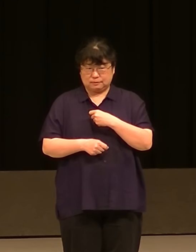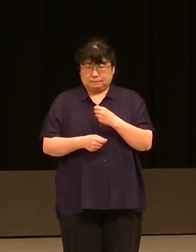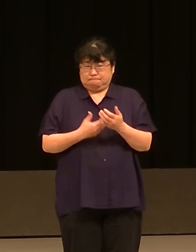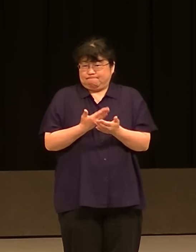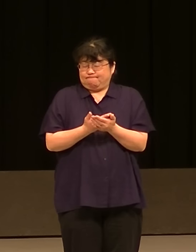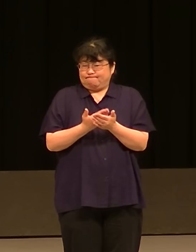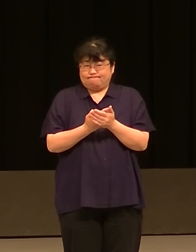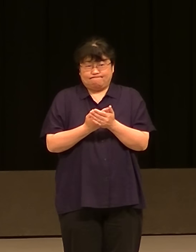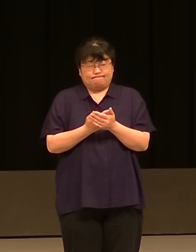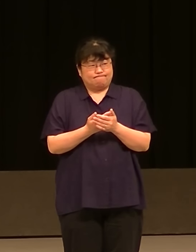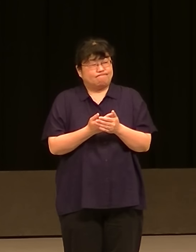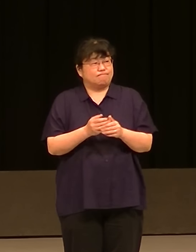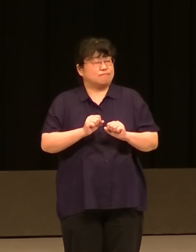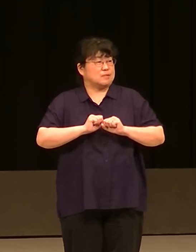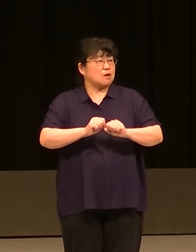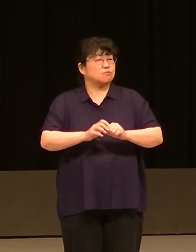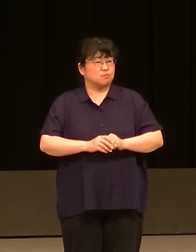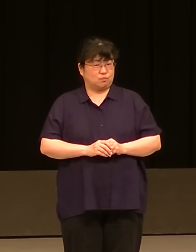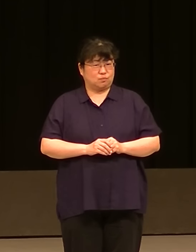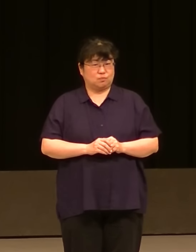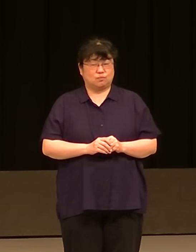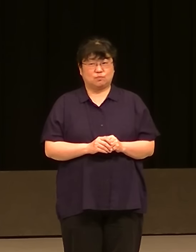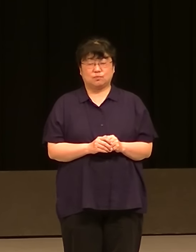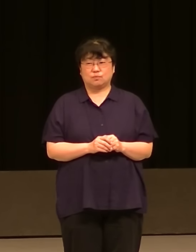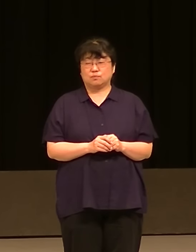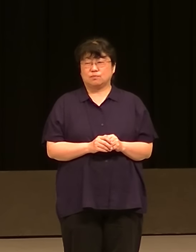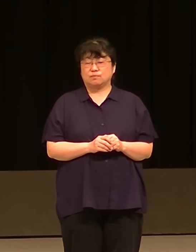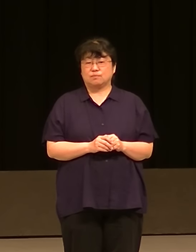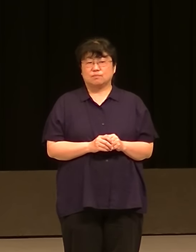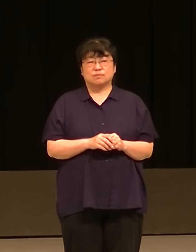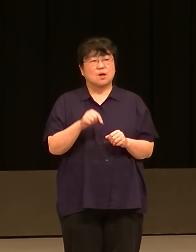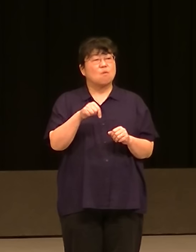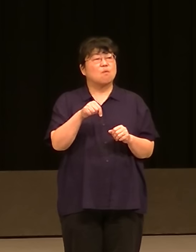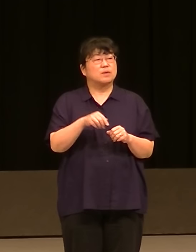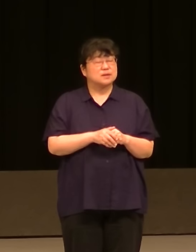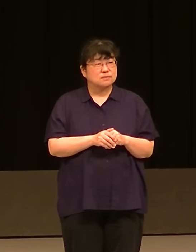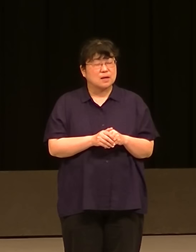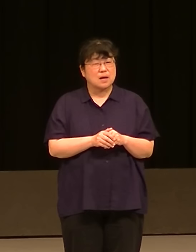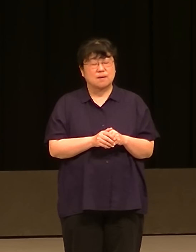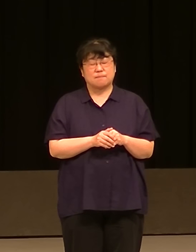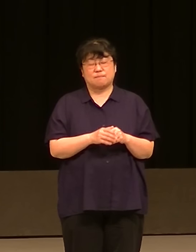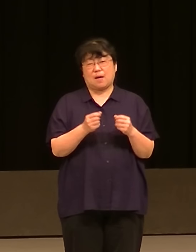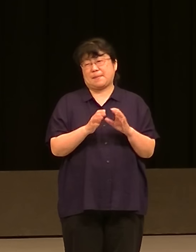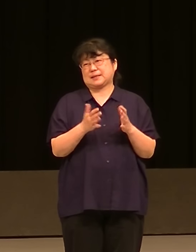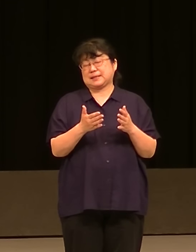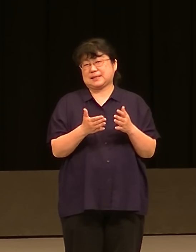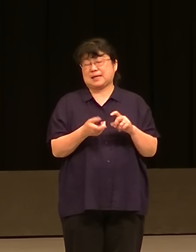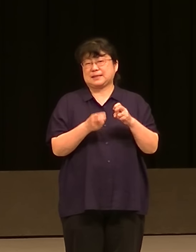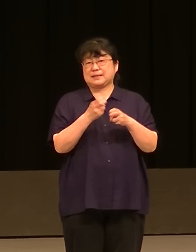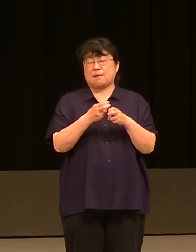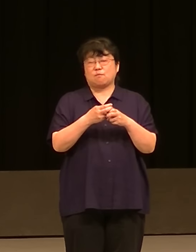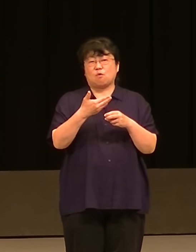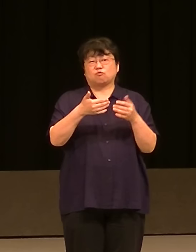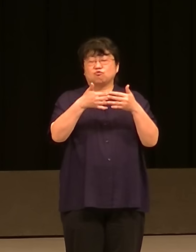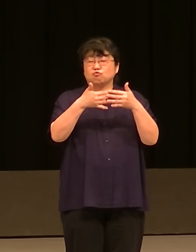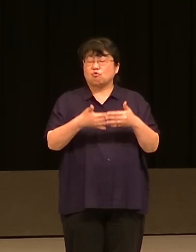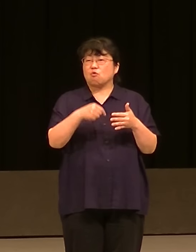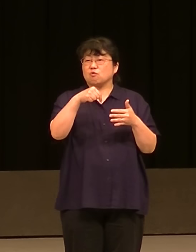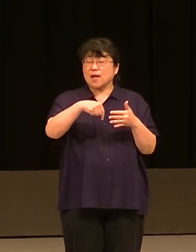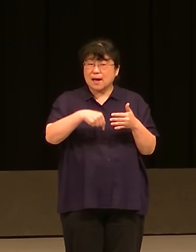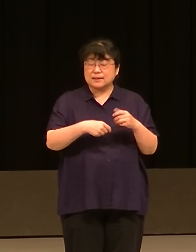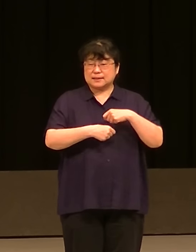ると、いうことで、ございますので、ここには間違いなく憲法9条の中に、正